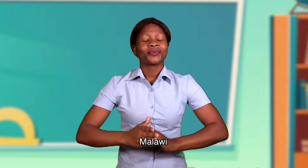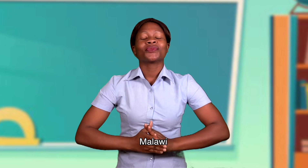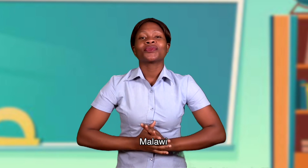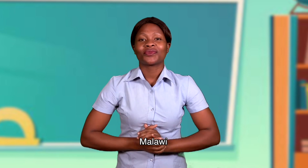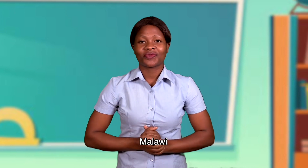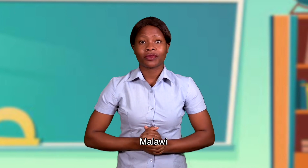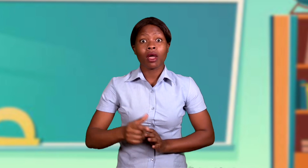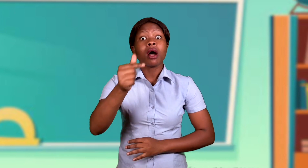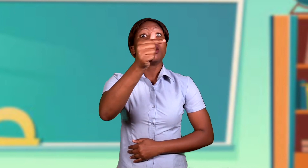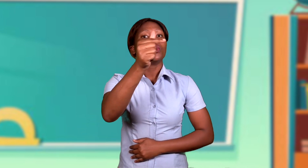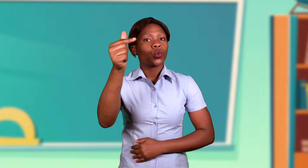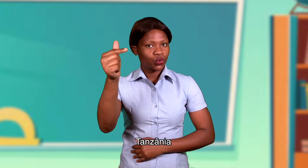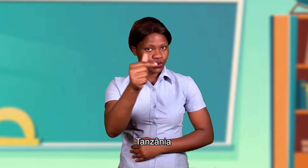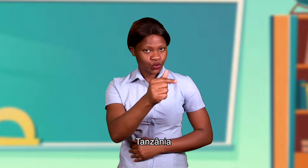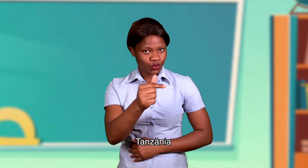Malawi,